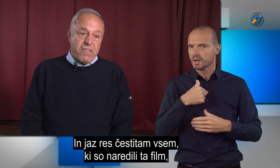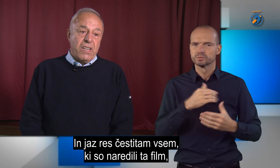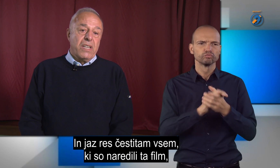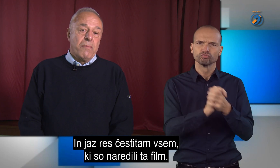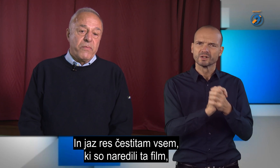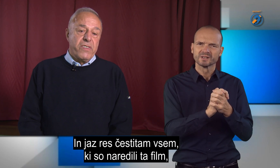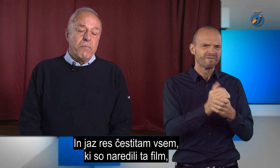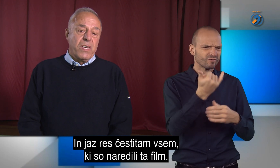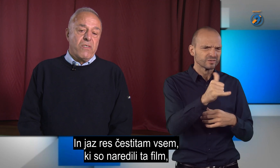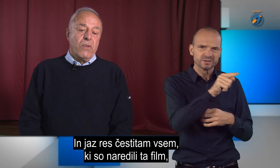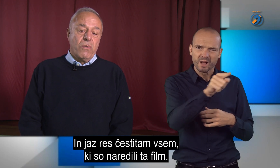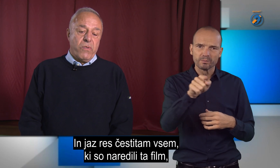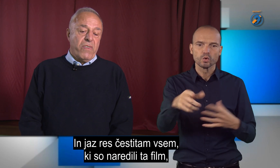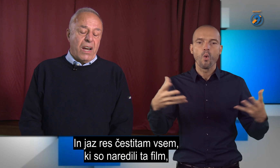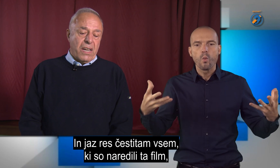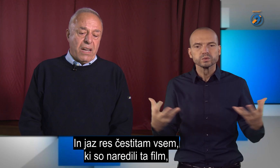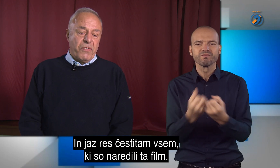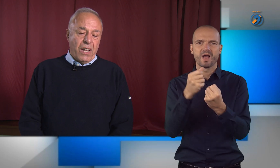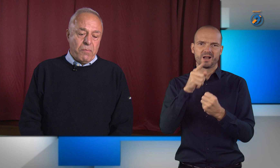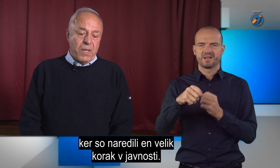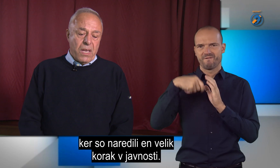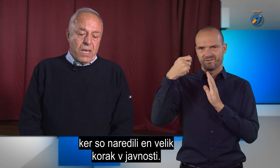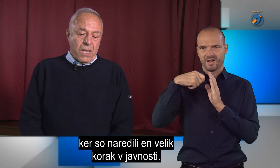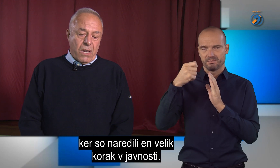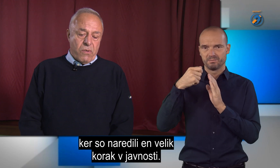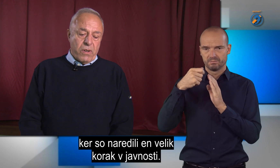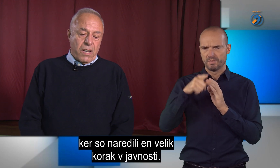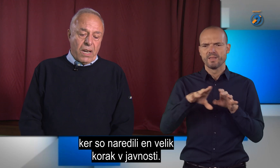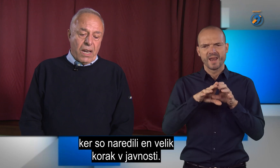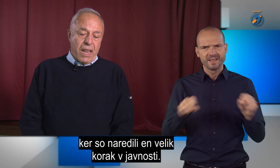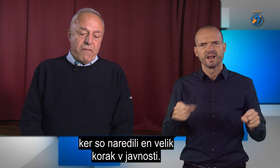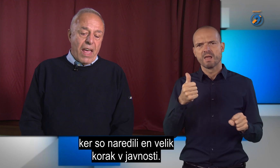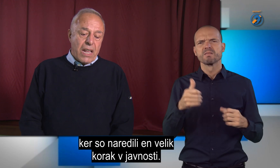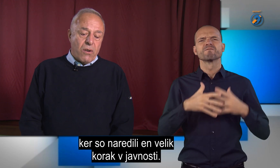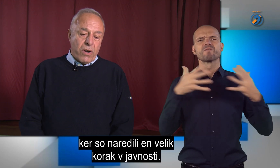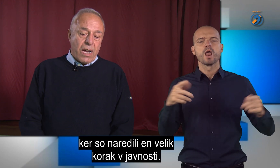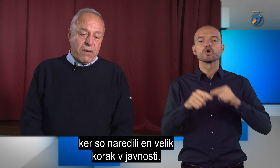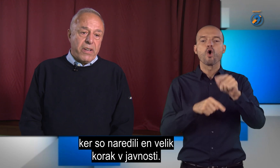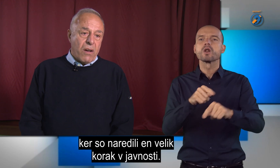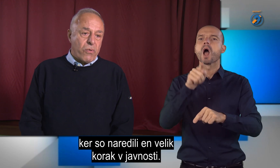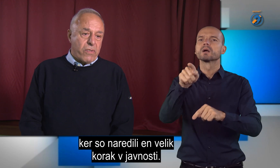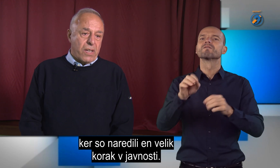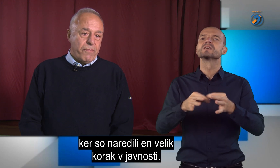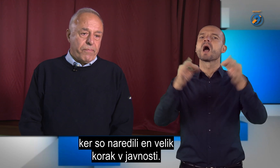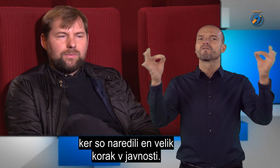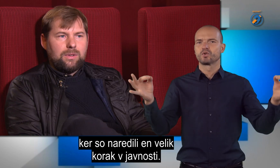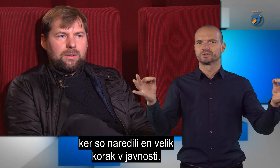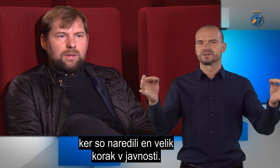res čestitam vsem, ki so ustvarili ta film, ker so naredili en velik korak v